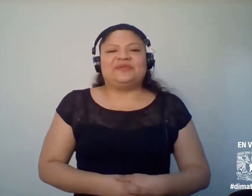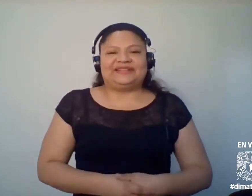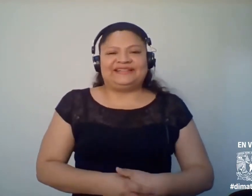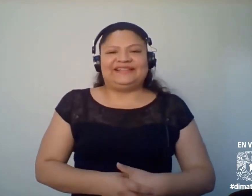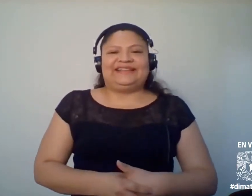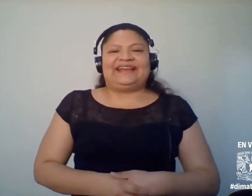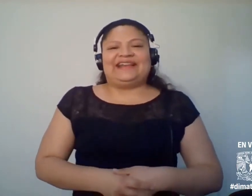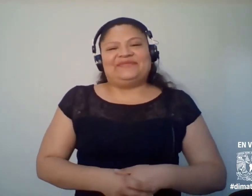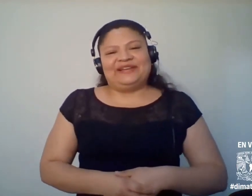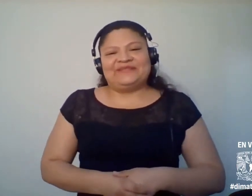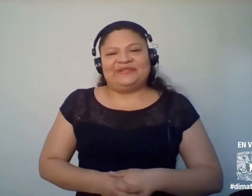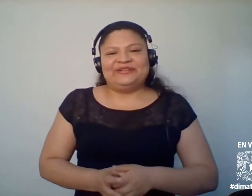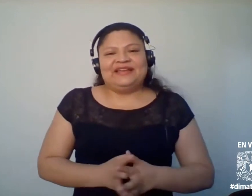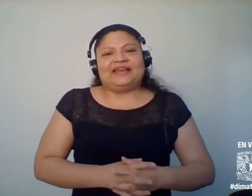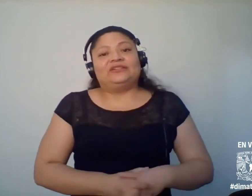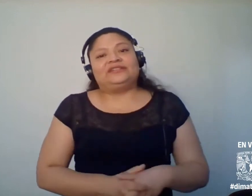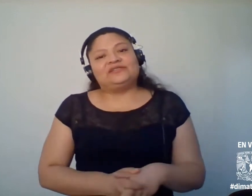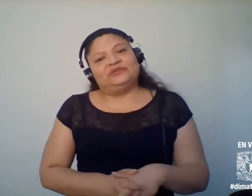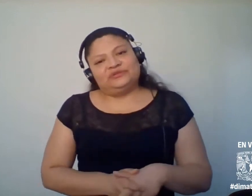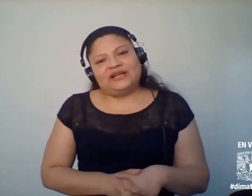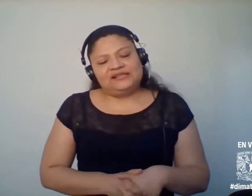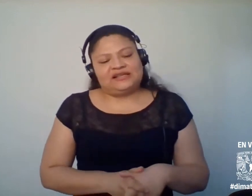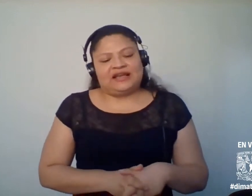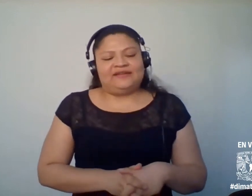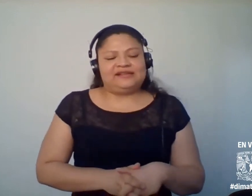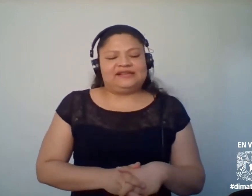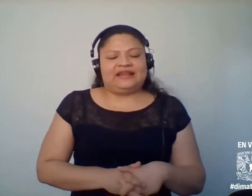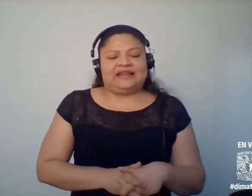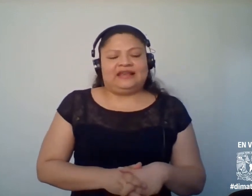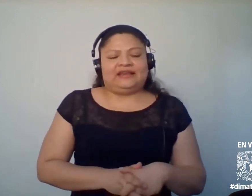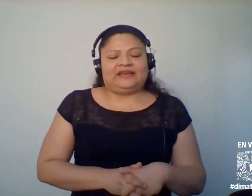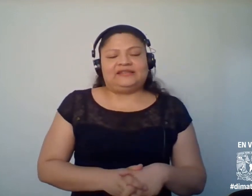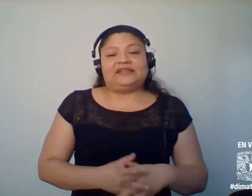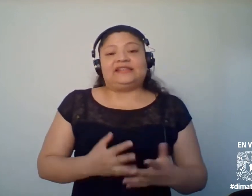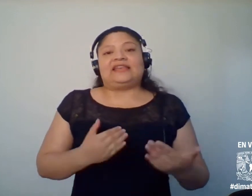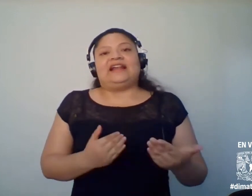Es muy importante señalar, por ejemplo, que en otras culturas a veces